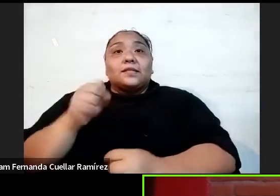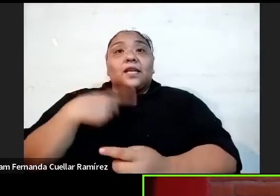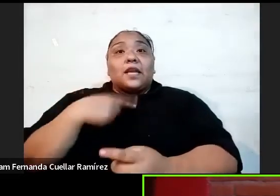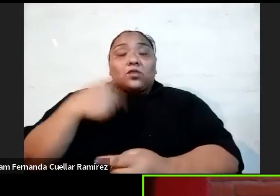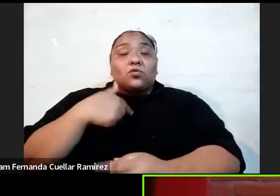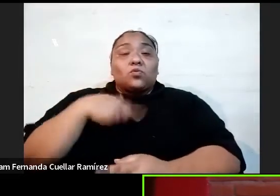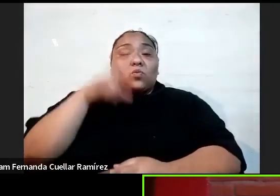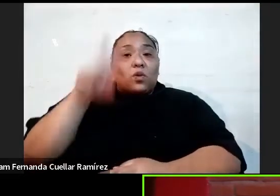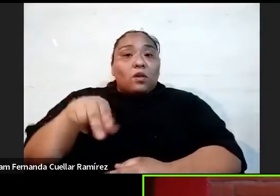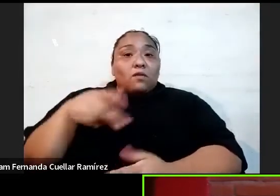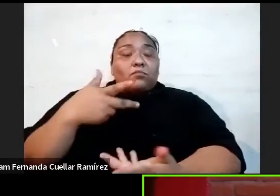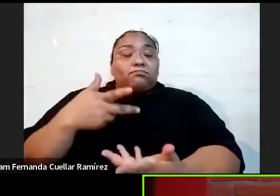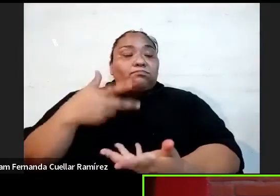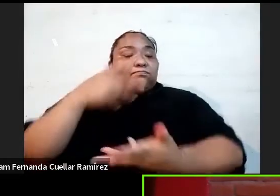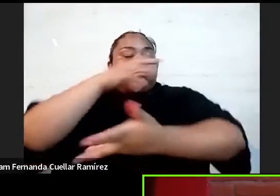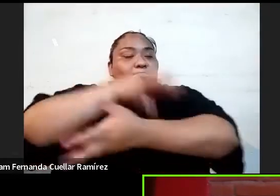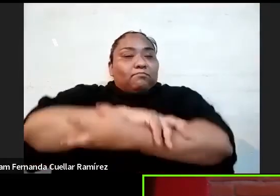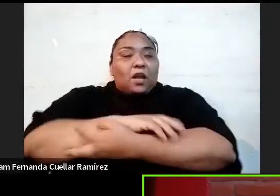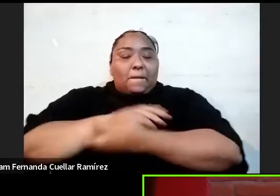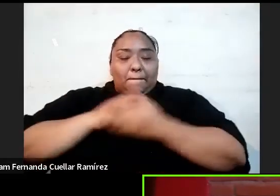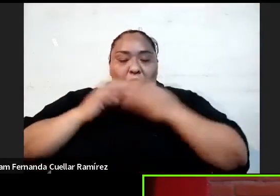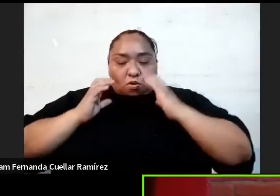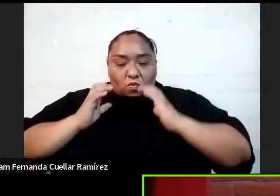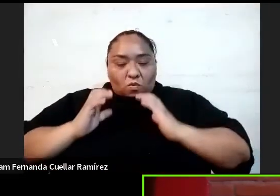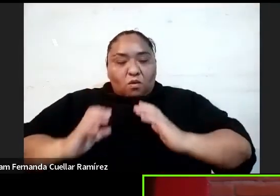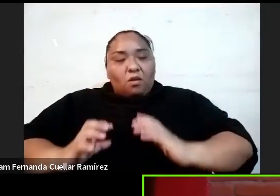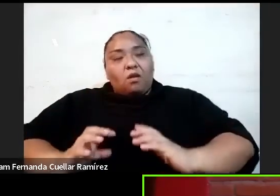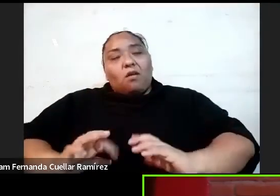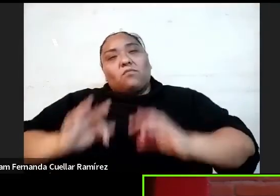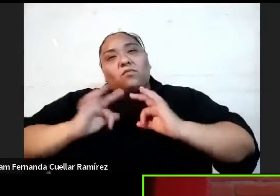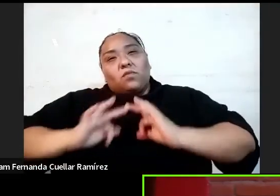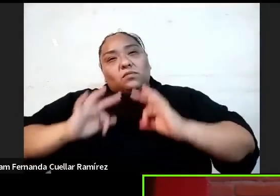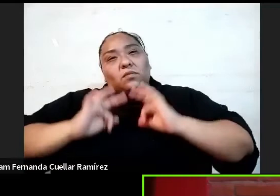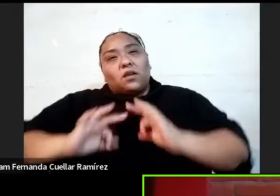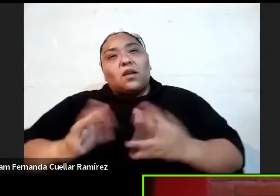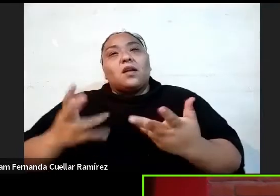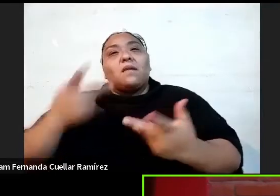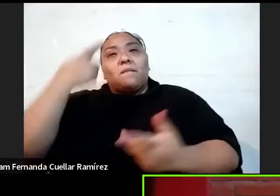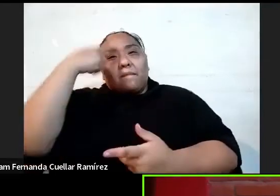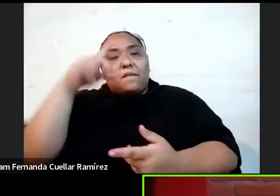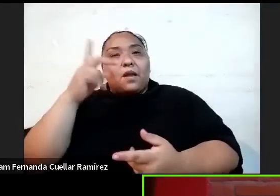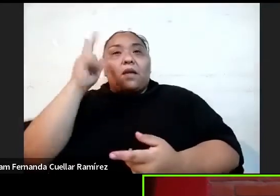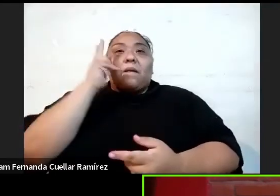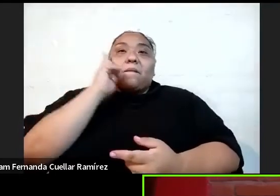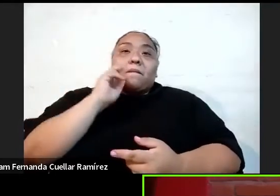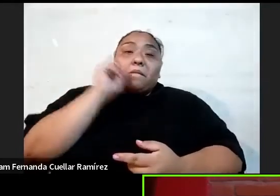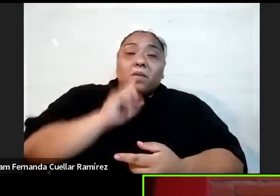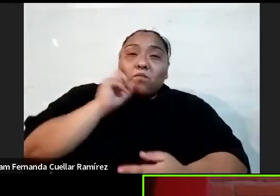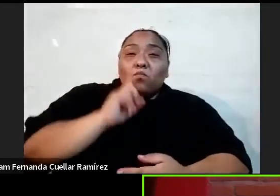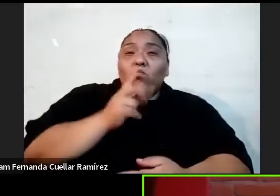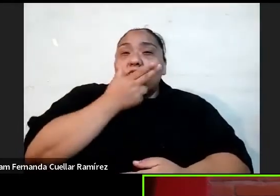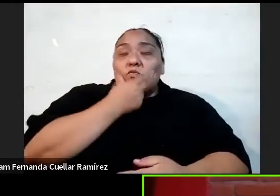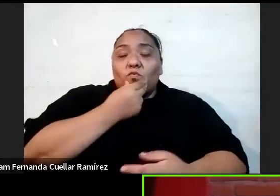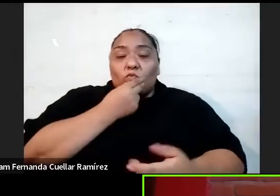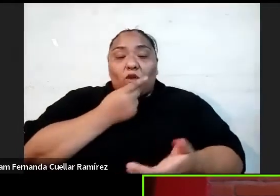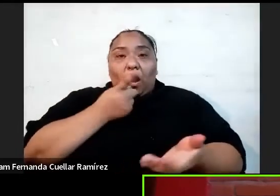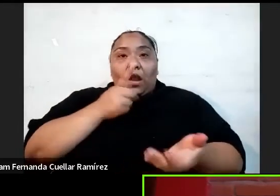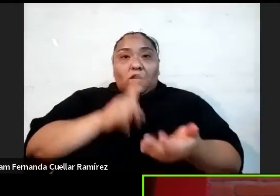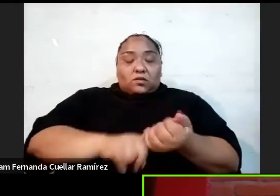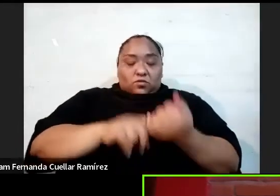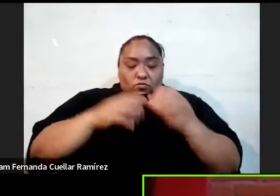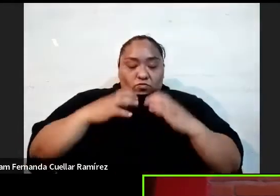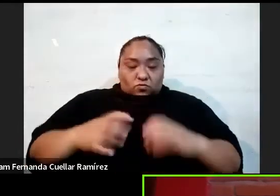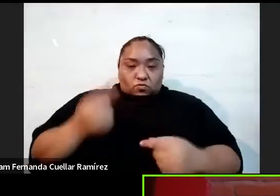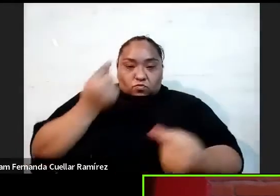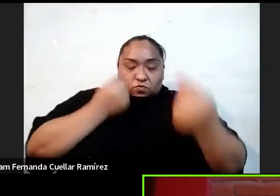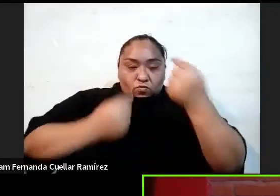con mi cuerpo, con mi masculinidad y con mi feminidad. Y eso, jugar con esas